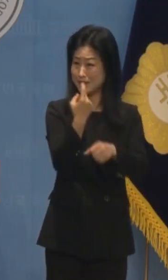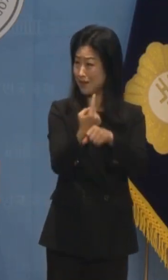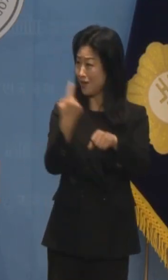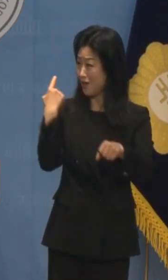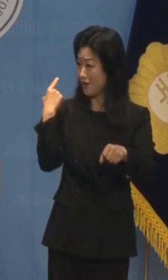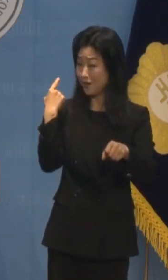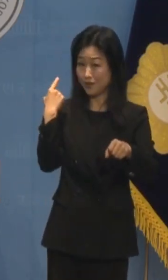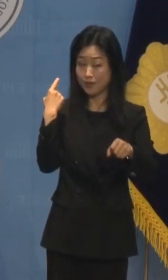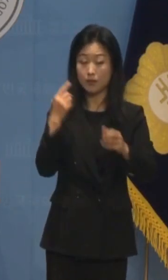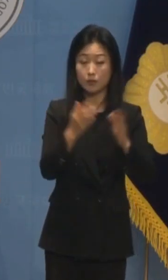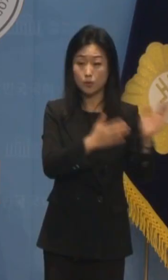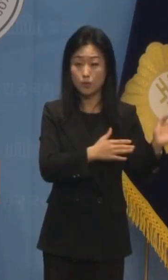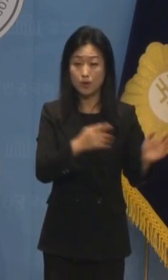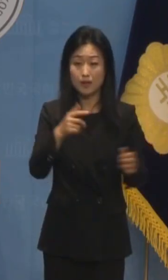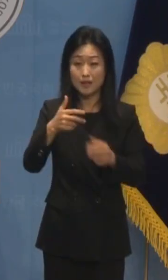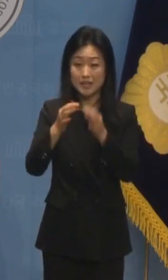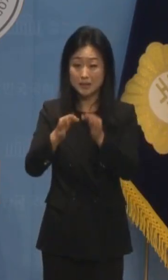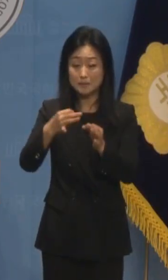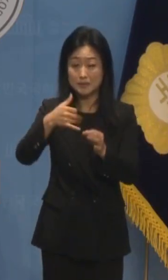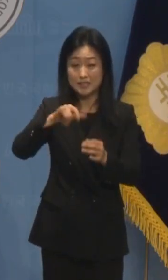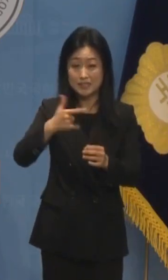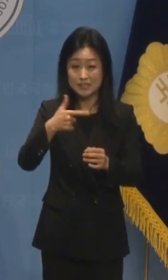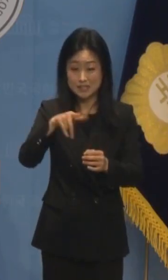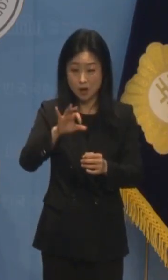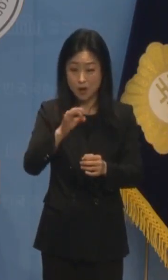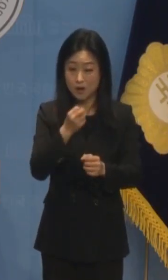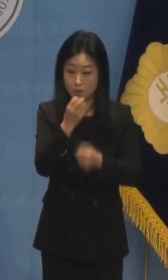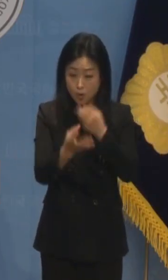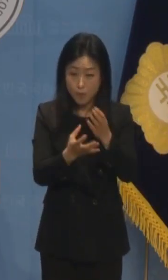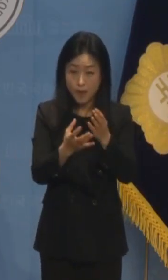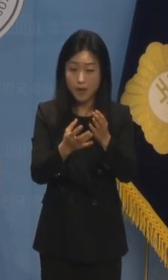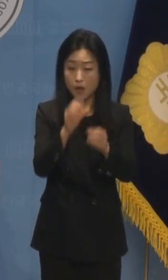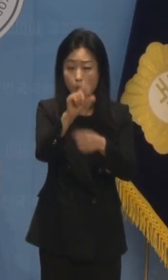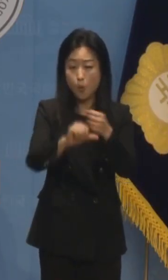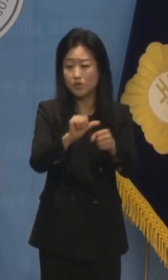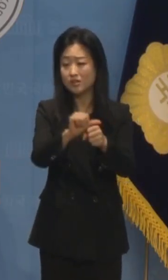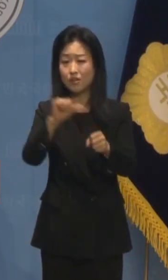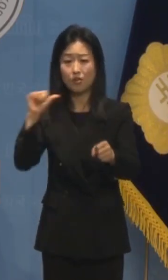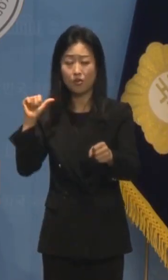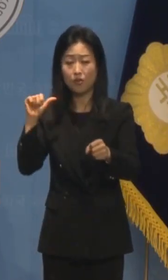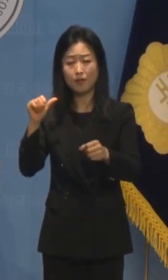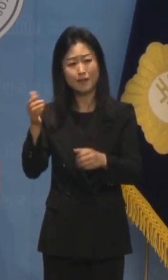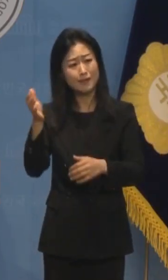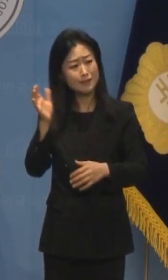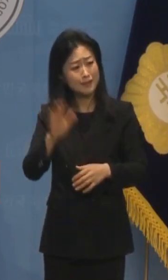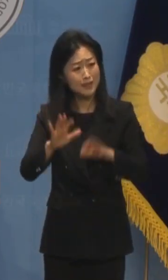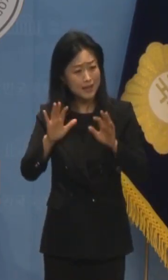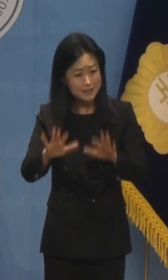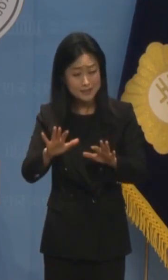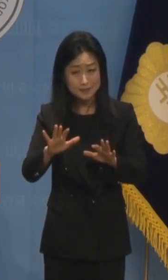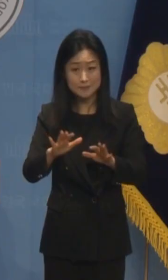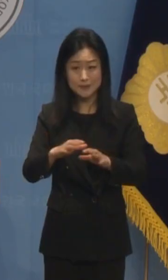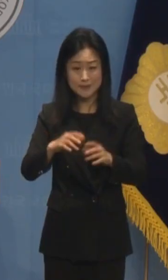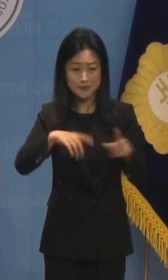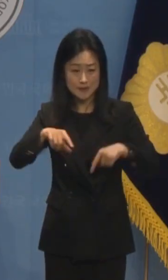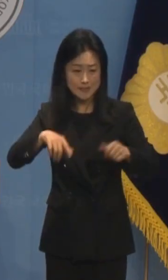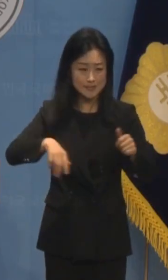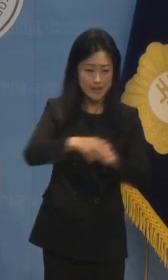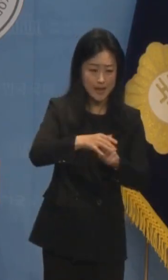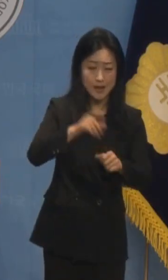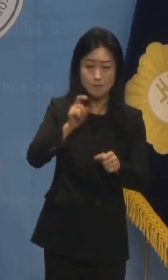증언 기준 5년이 지나 정치 탄압 수사를 하기 위하여 인지한 것입니다.